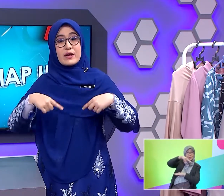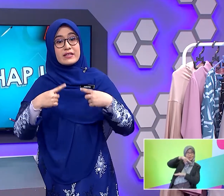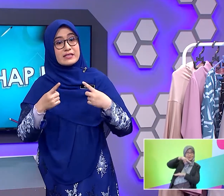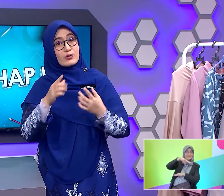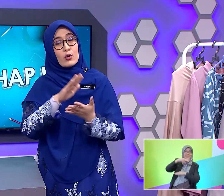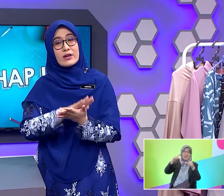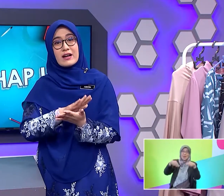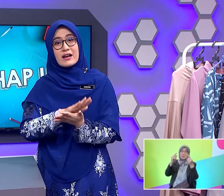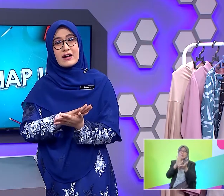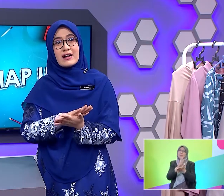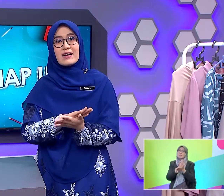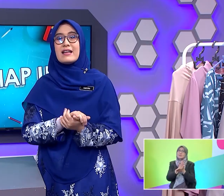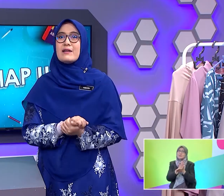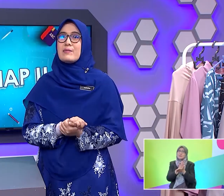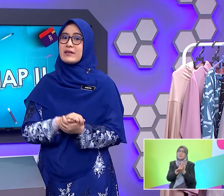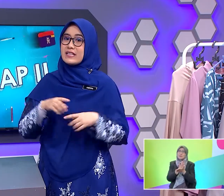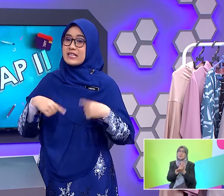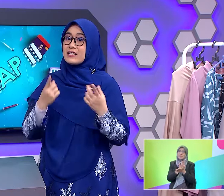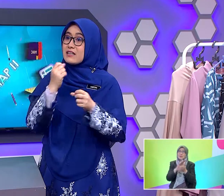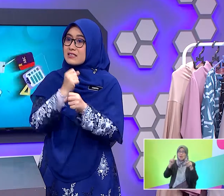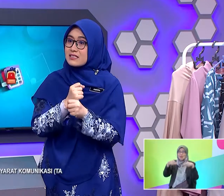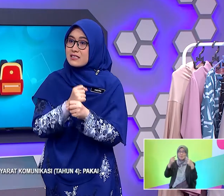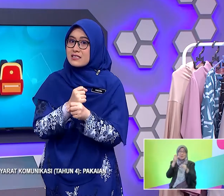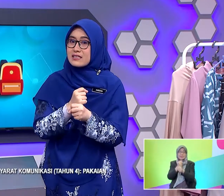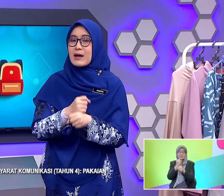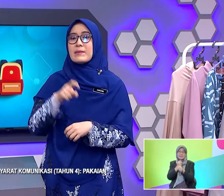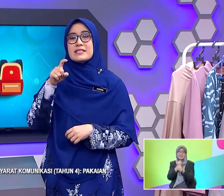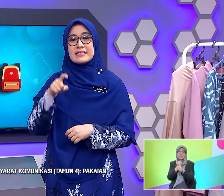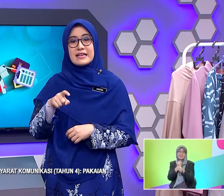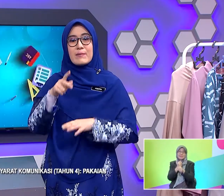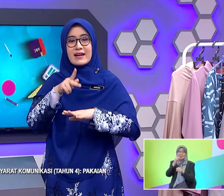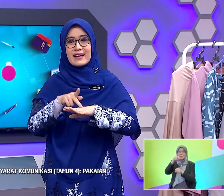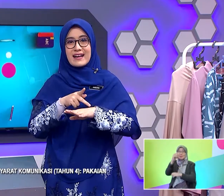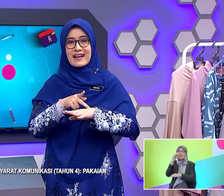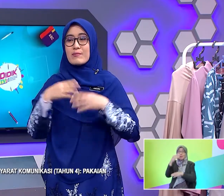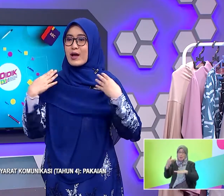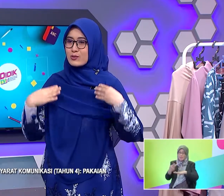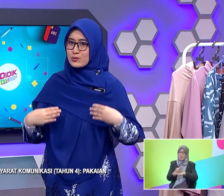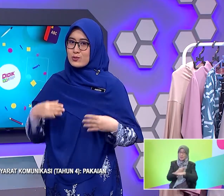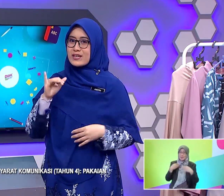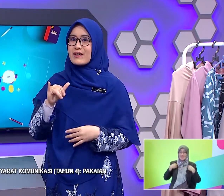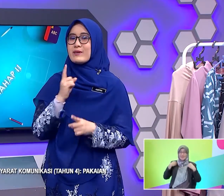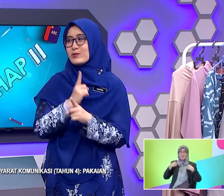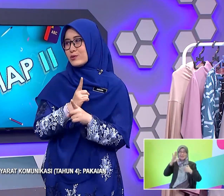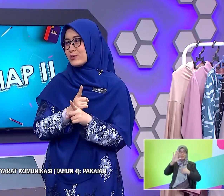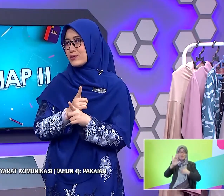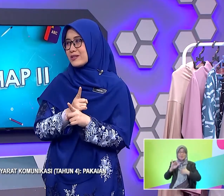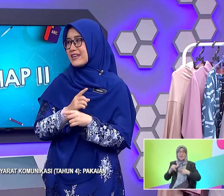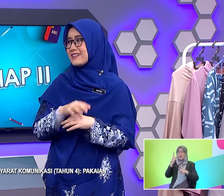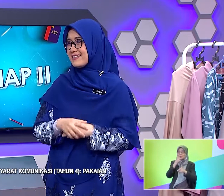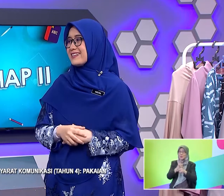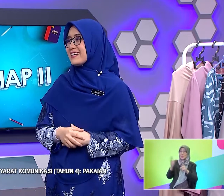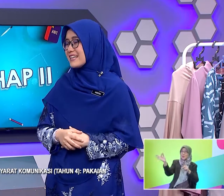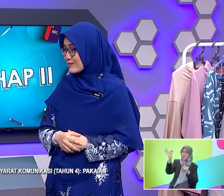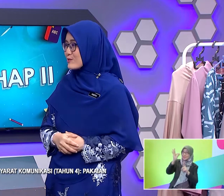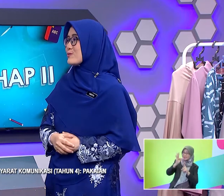pergi sekolah pergi kerja Mesti pakai baju yang betul